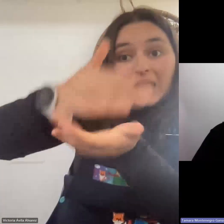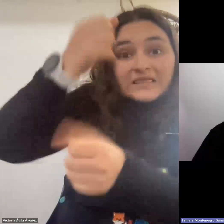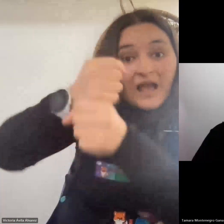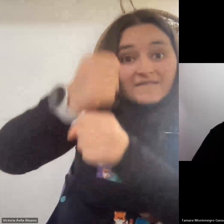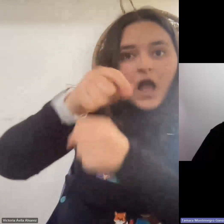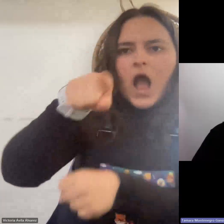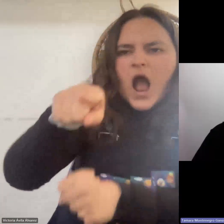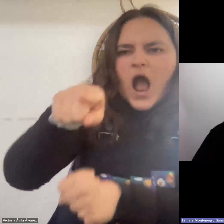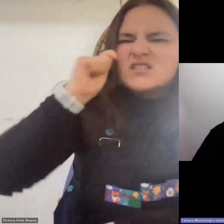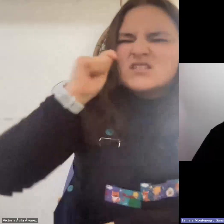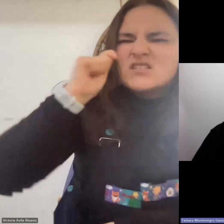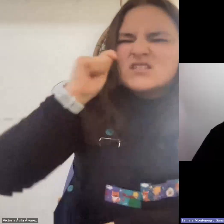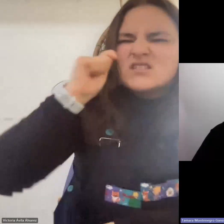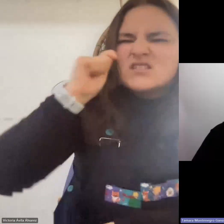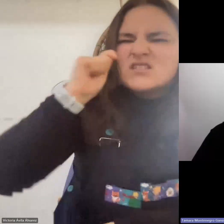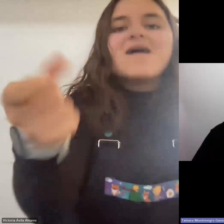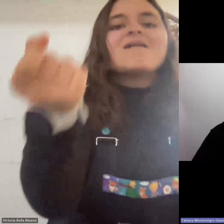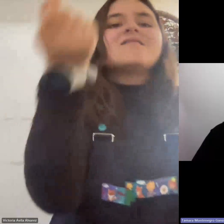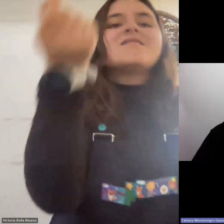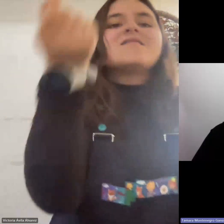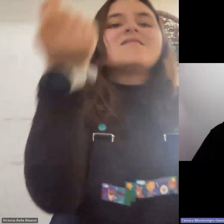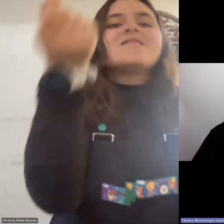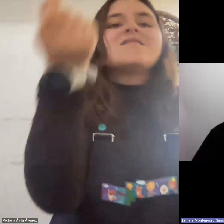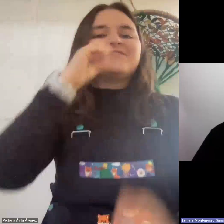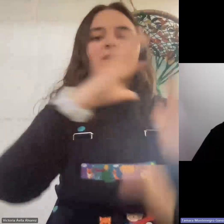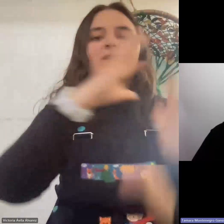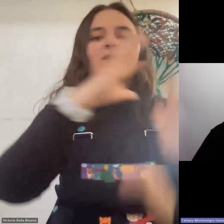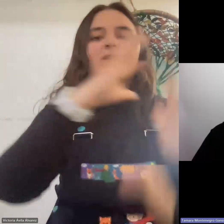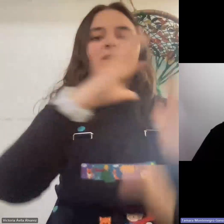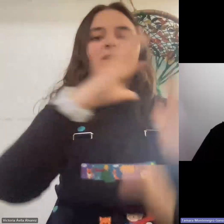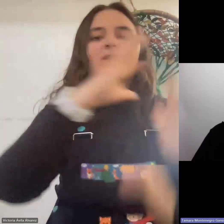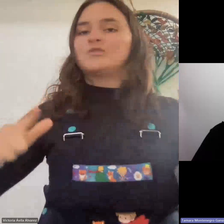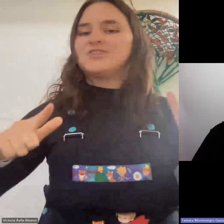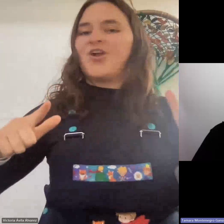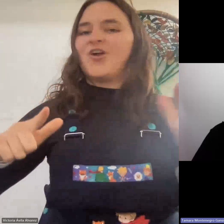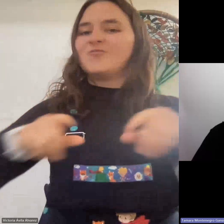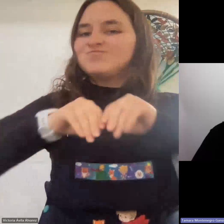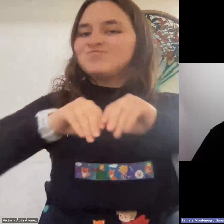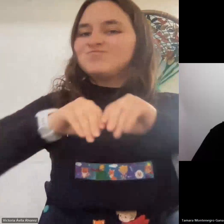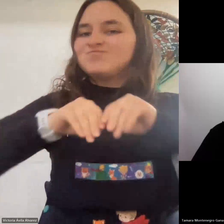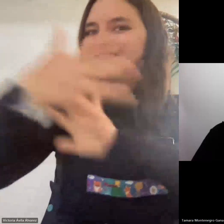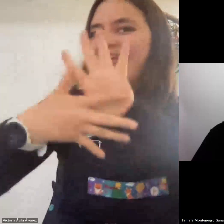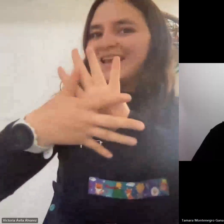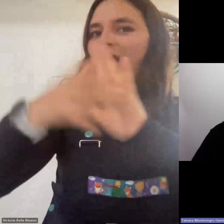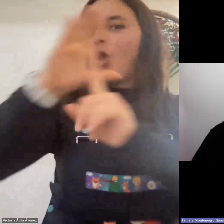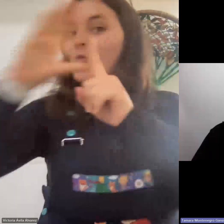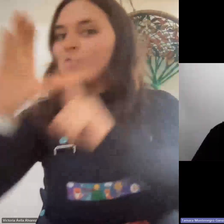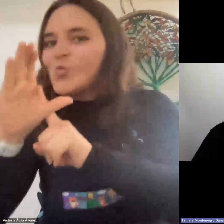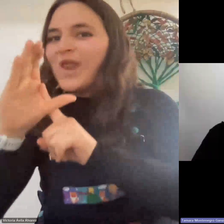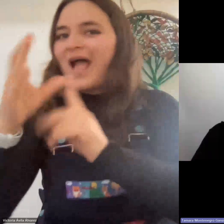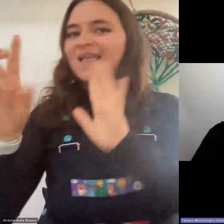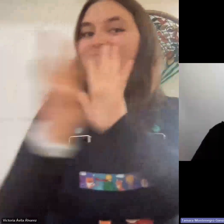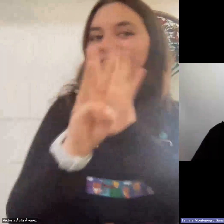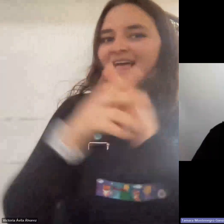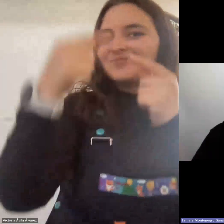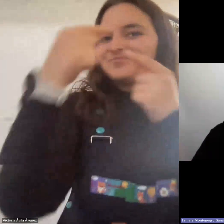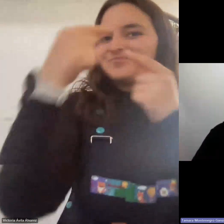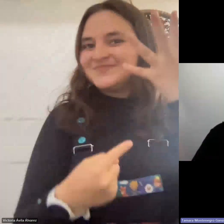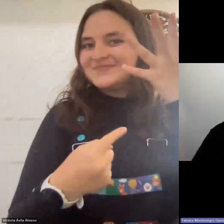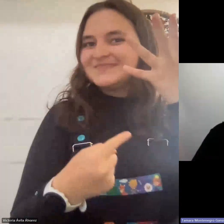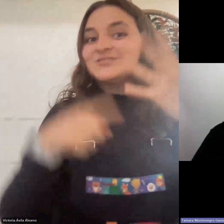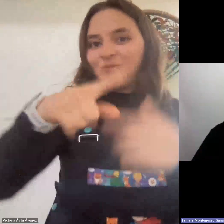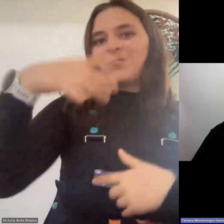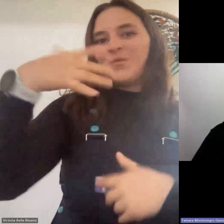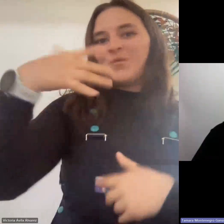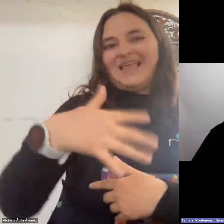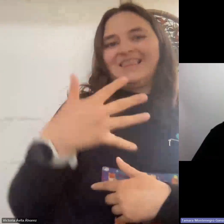haciéndolo, conocer en la escuela, en el trabajo, qué cosas significa qué cosa, porque la lingüística es así, la